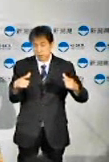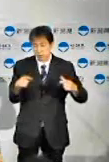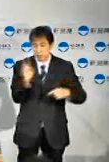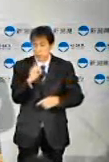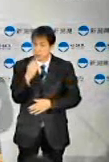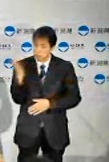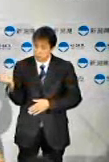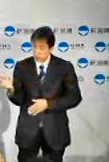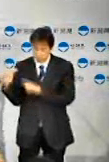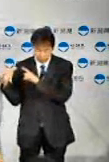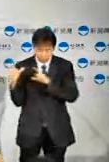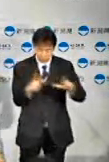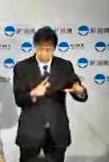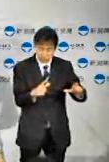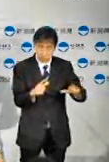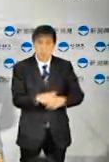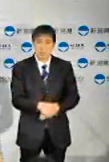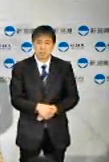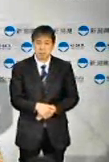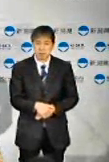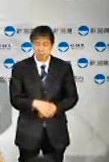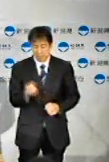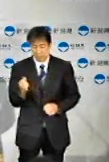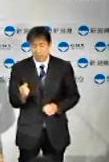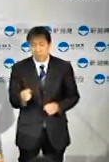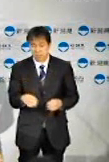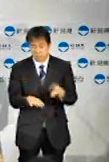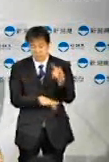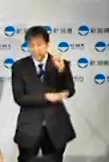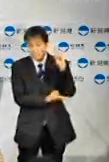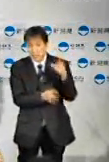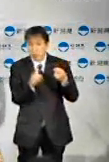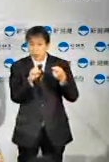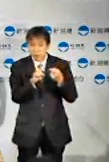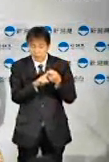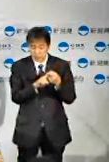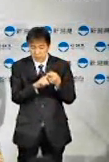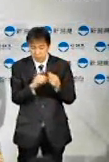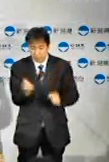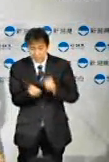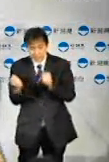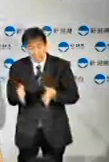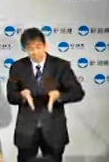いや基本的には今私は避難の、避難路っていう道路